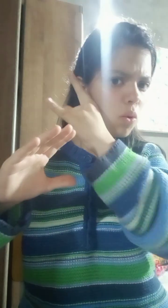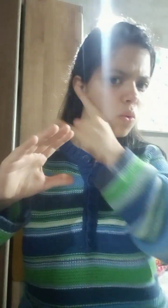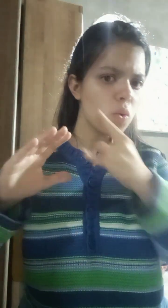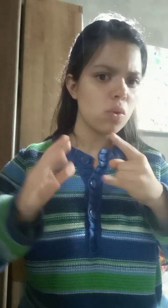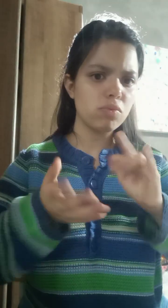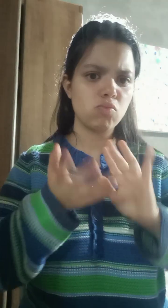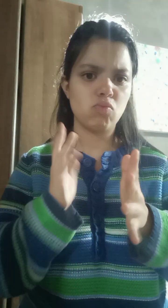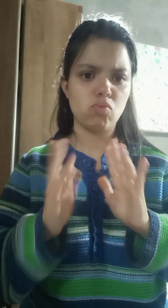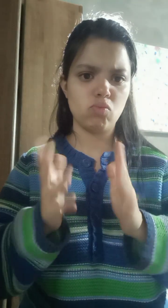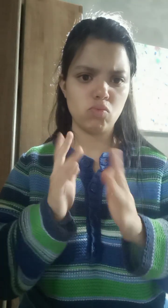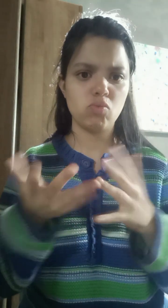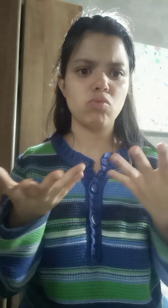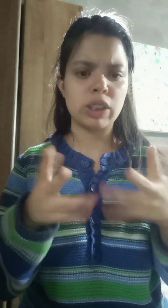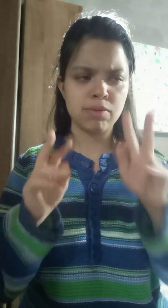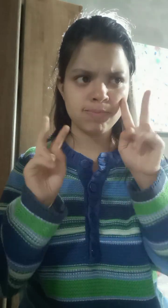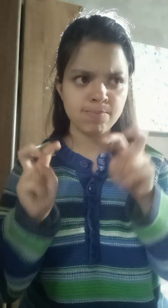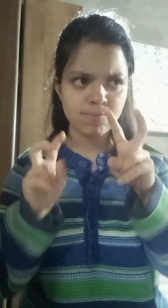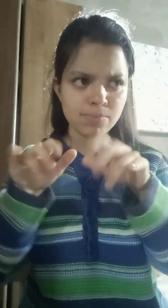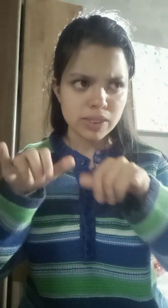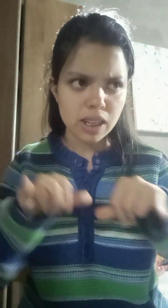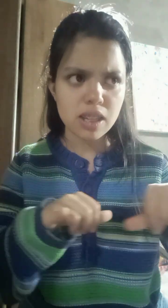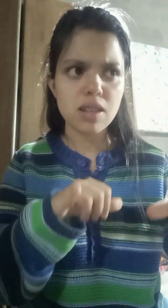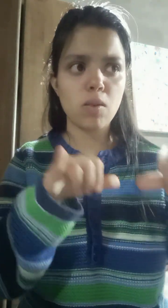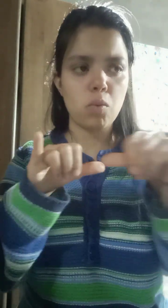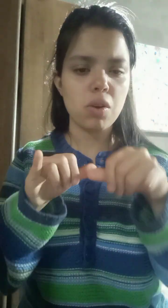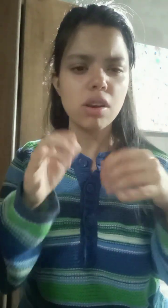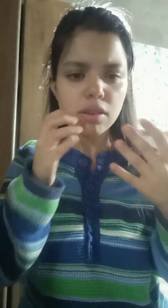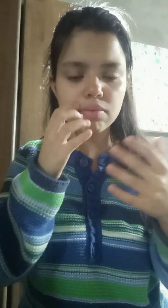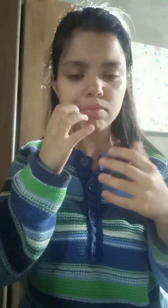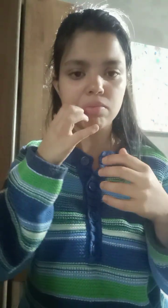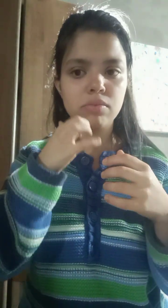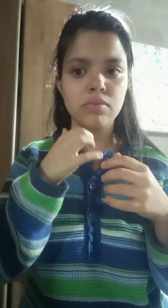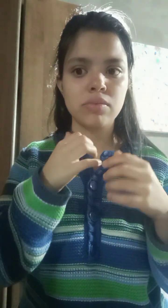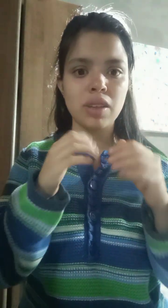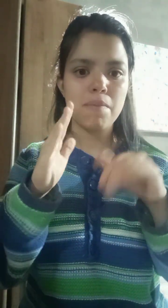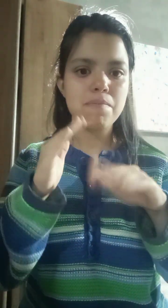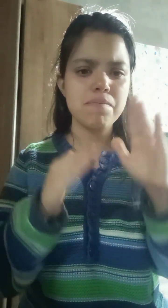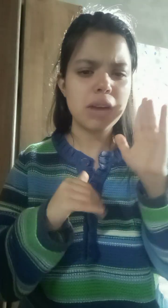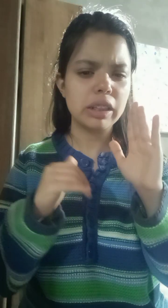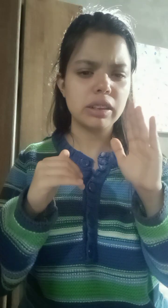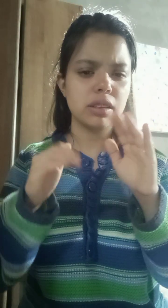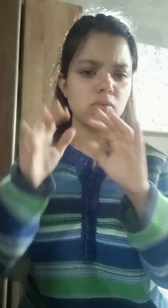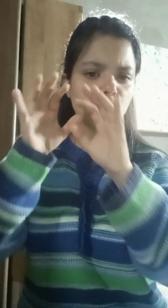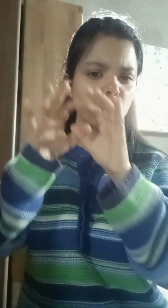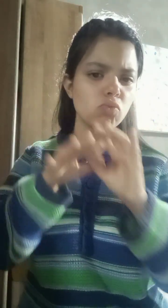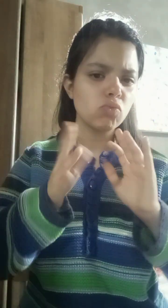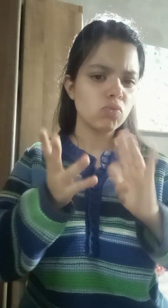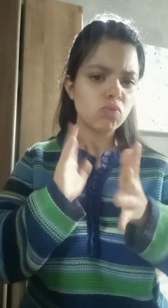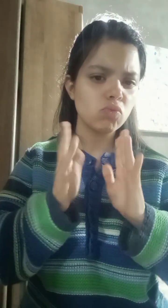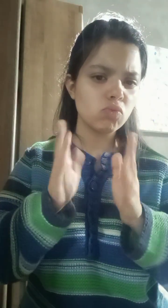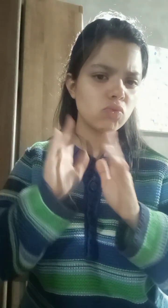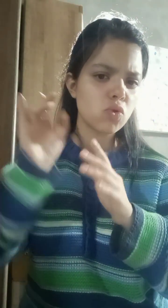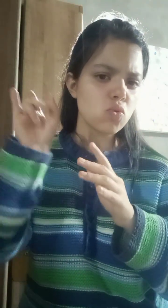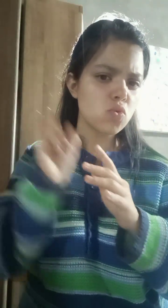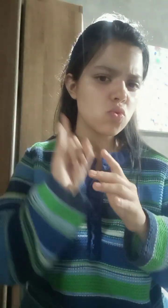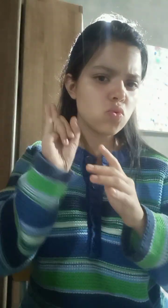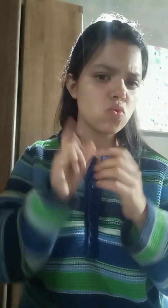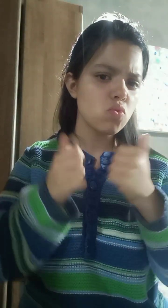Los investigadores encontraron que especialmente la llamada área de Broca en el cerebro frontal del